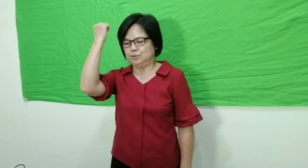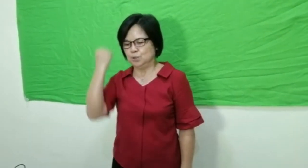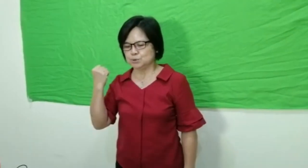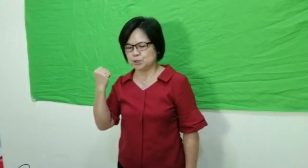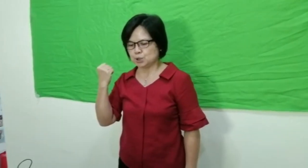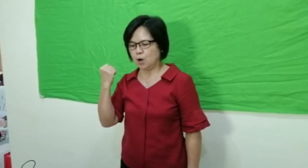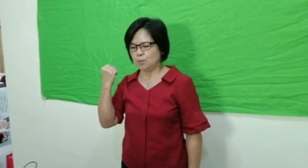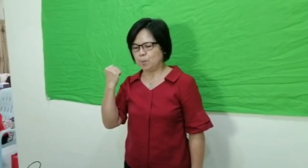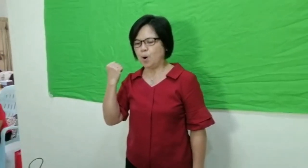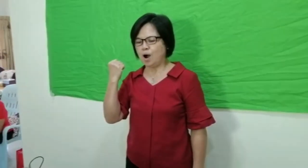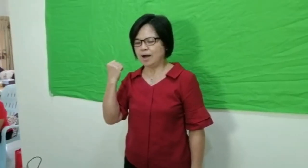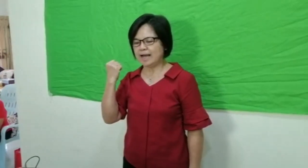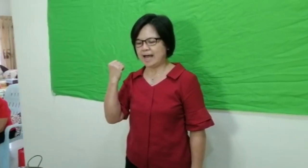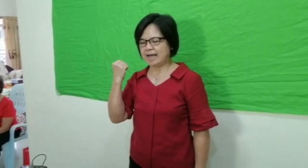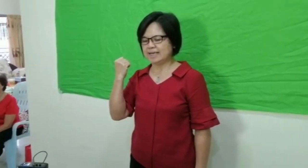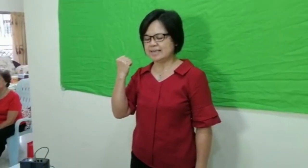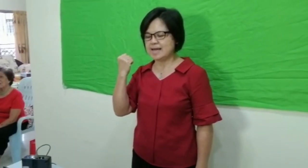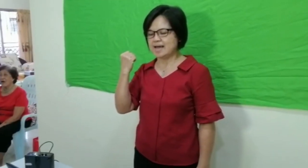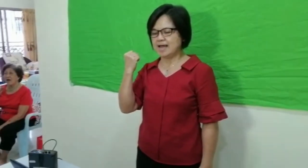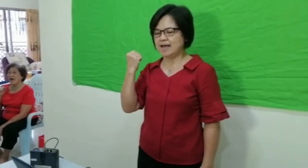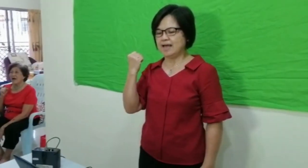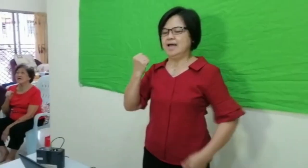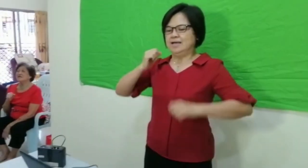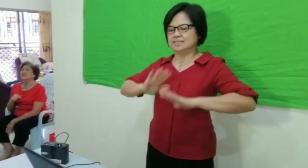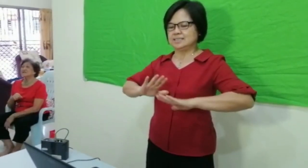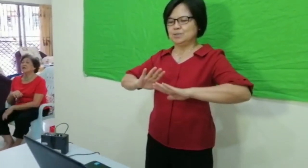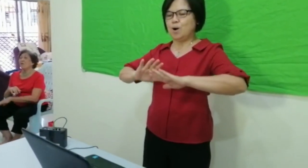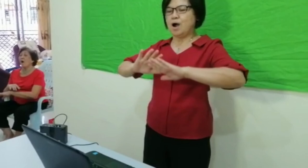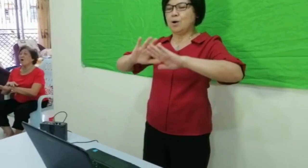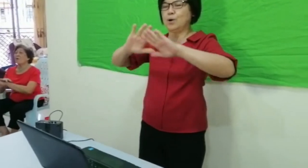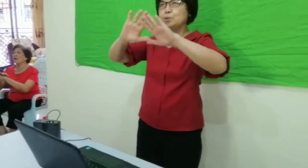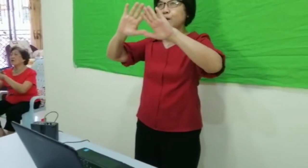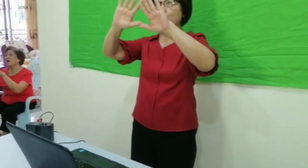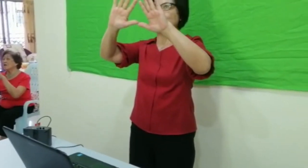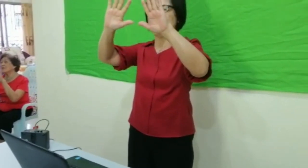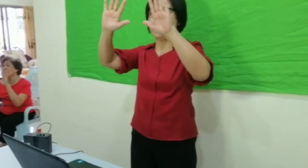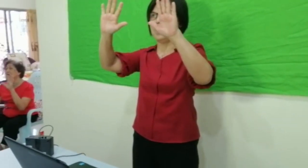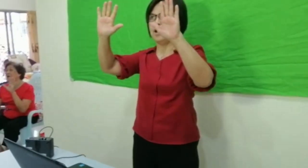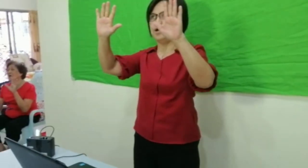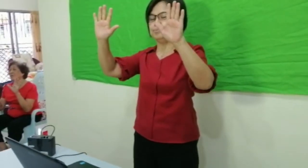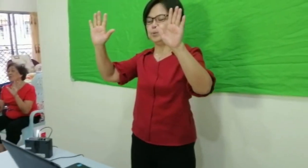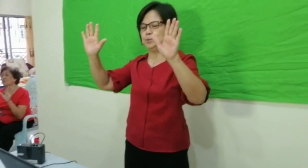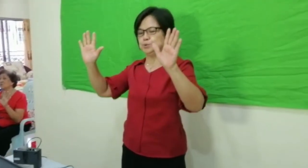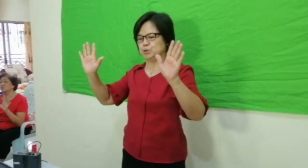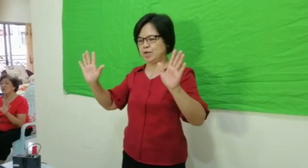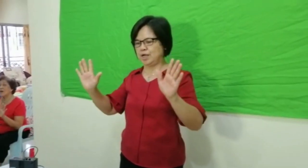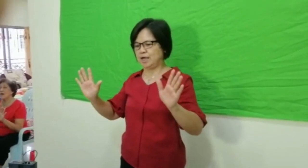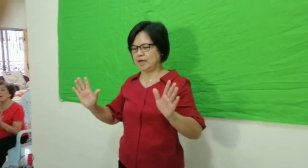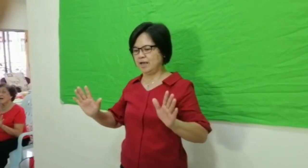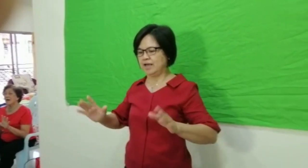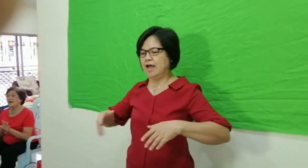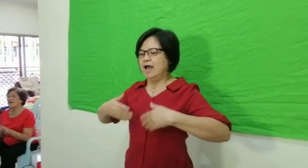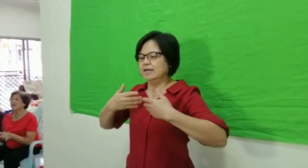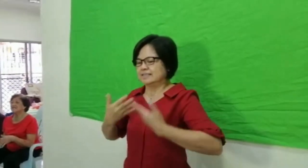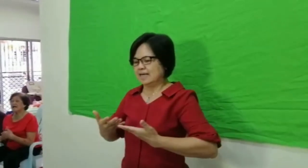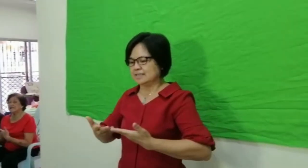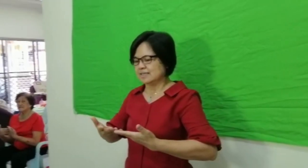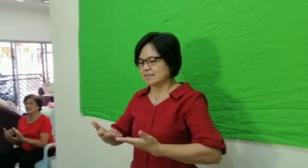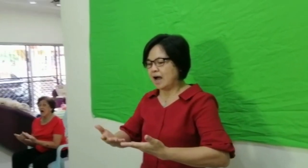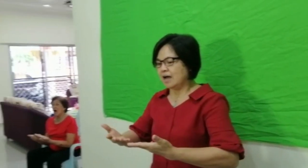勇气冲破了黑夜，希望会源源不绝。在这残